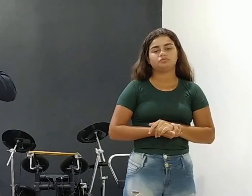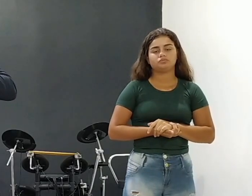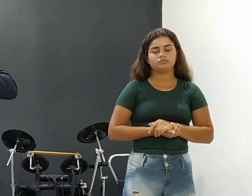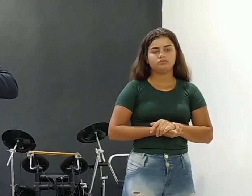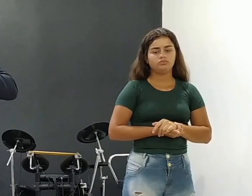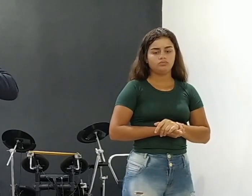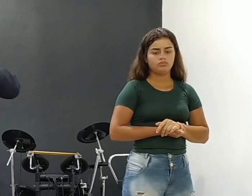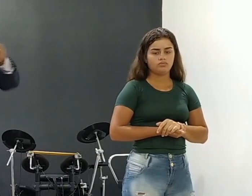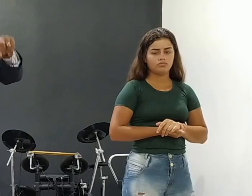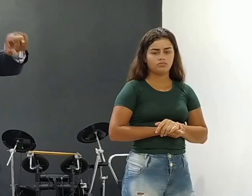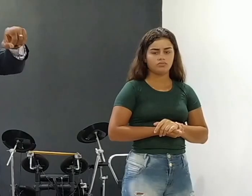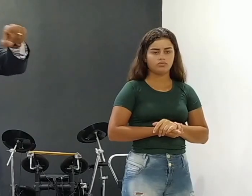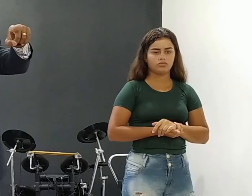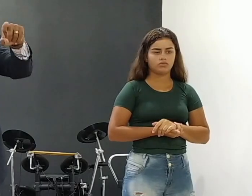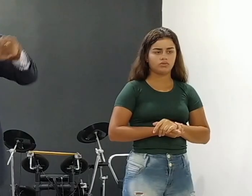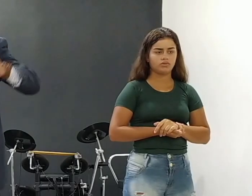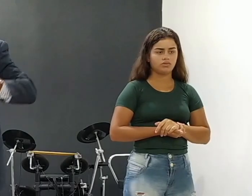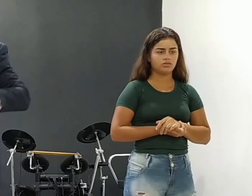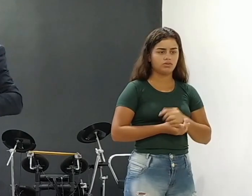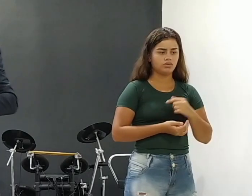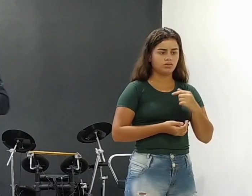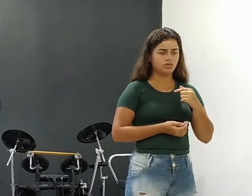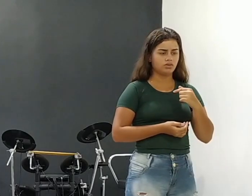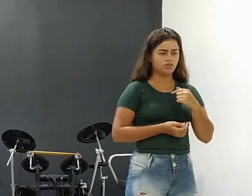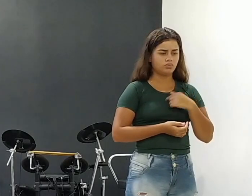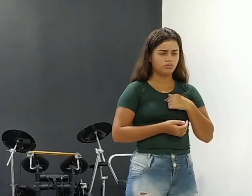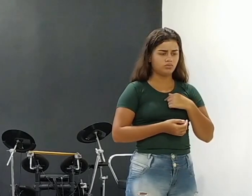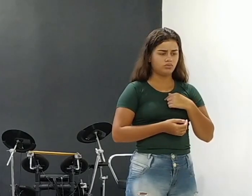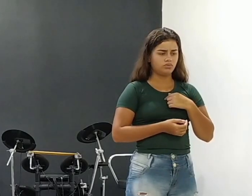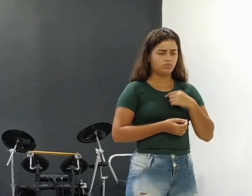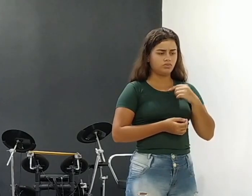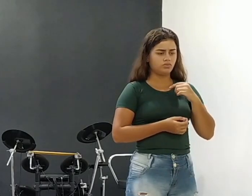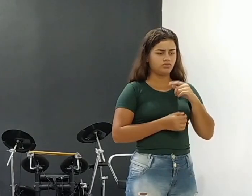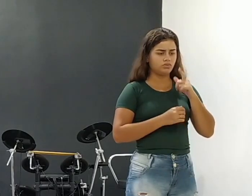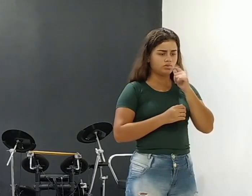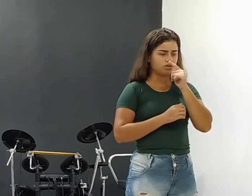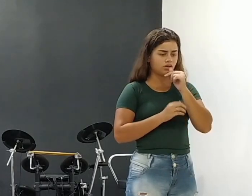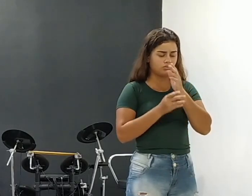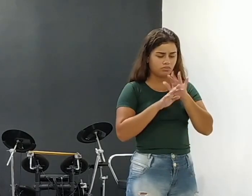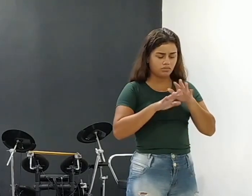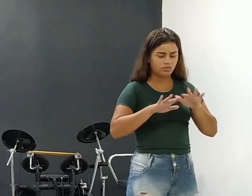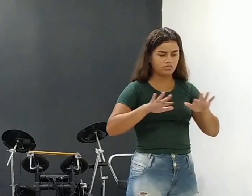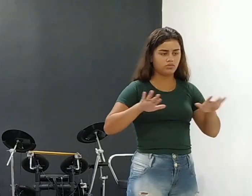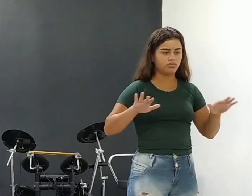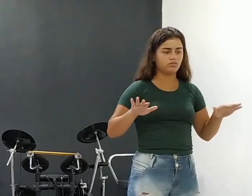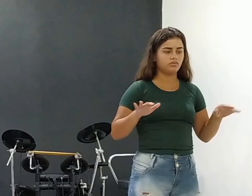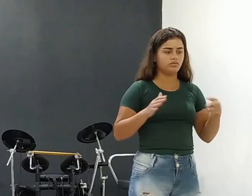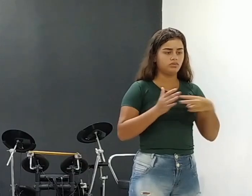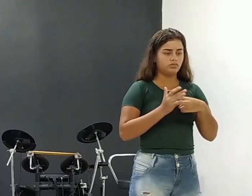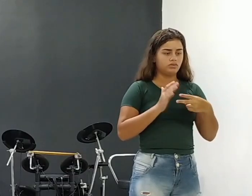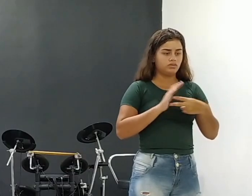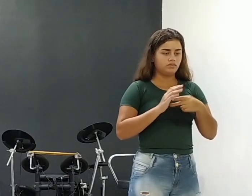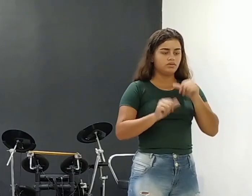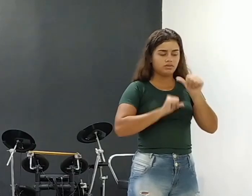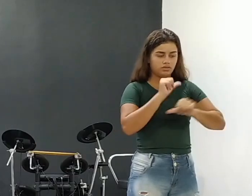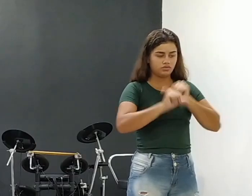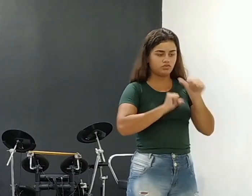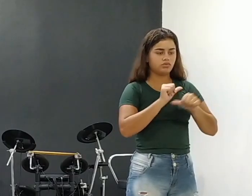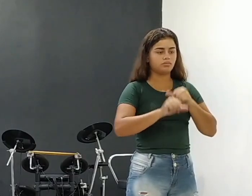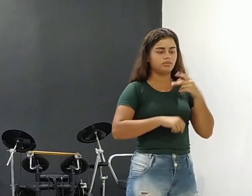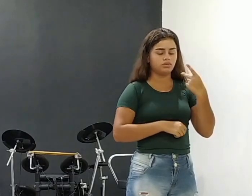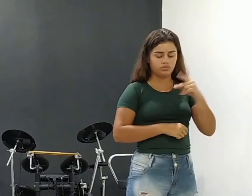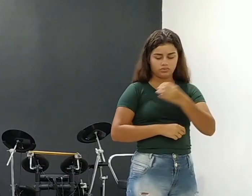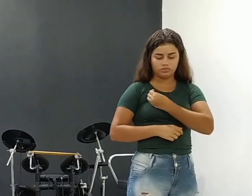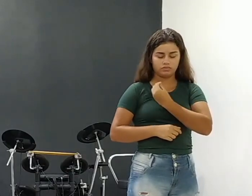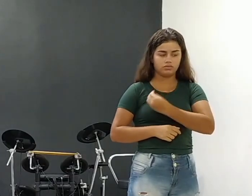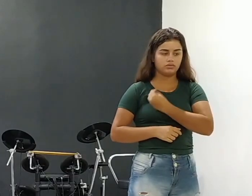Eu abro o mar da tua vida. Eu destravo aquilo que está preso na tua vida. Eu abro as